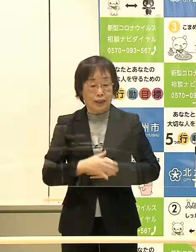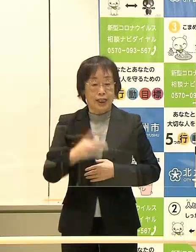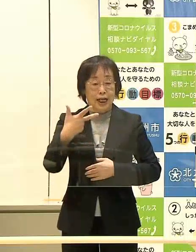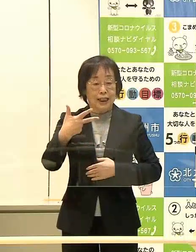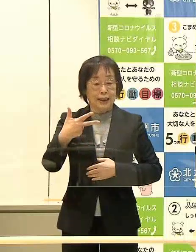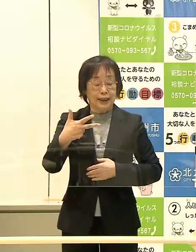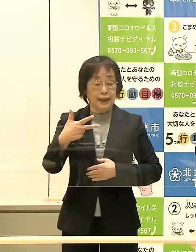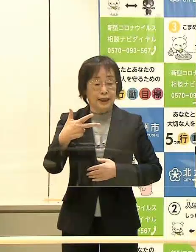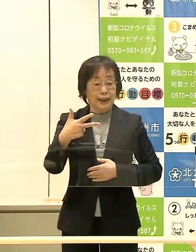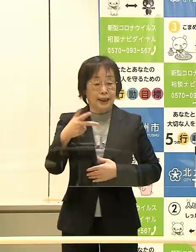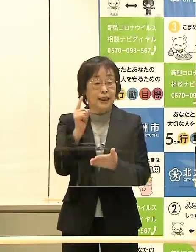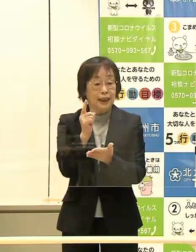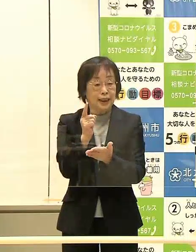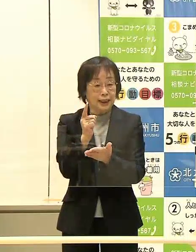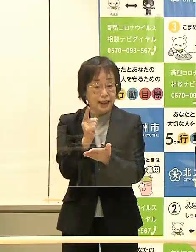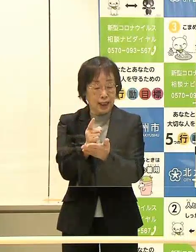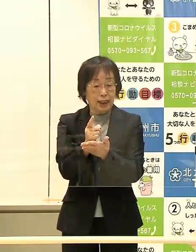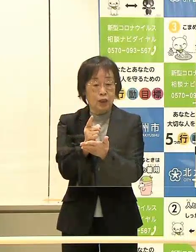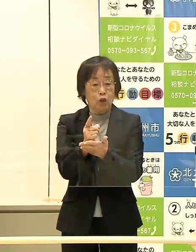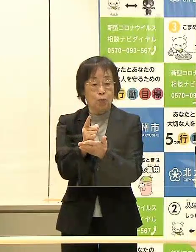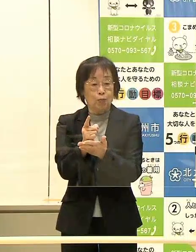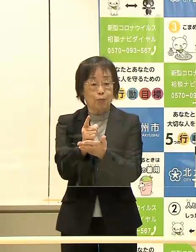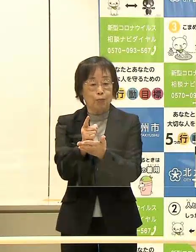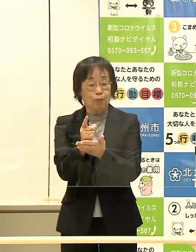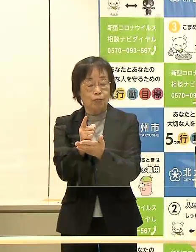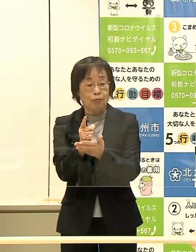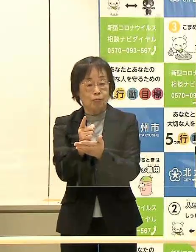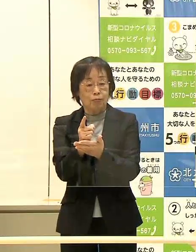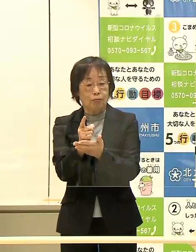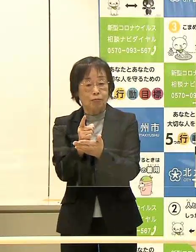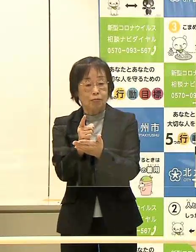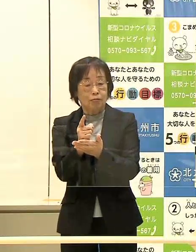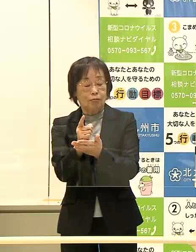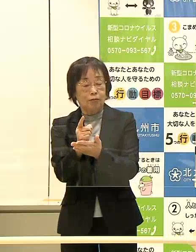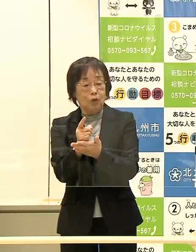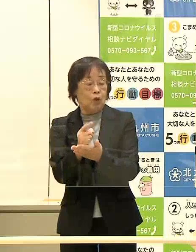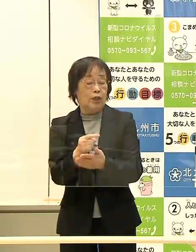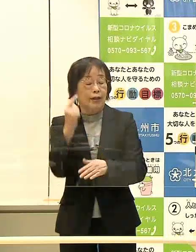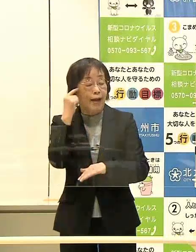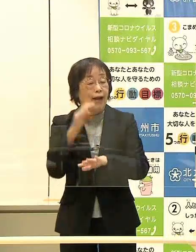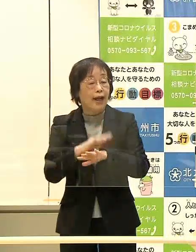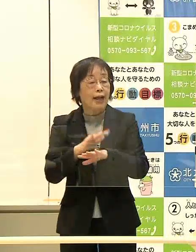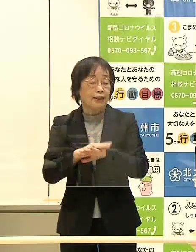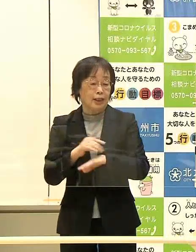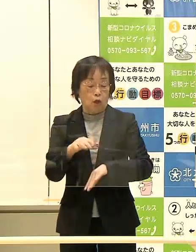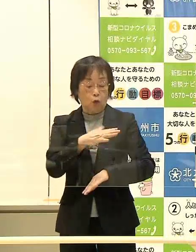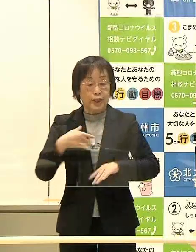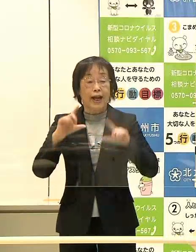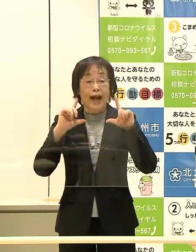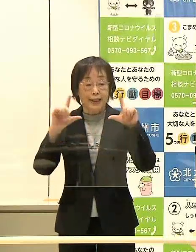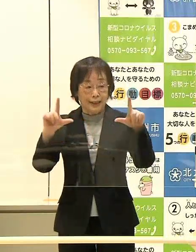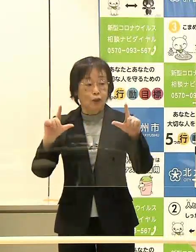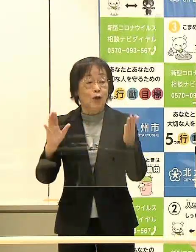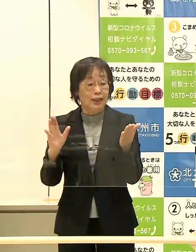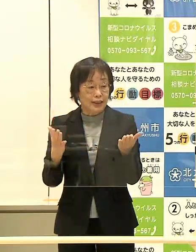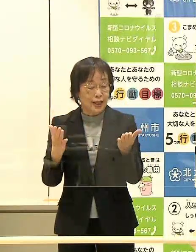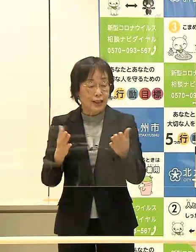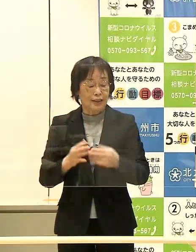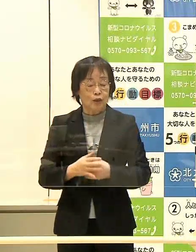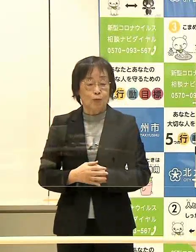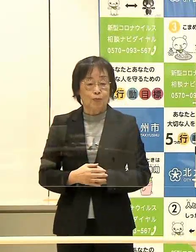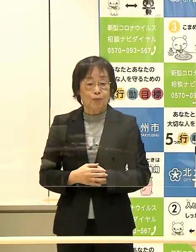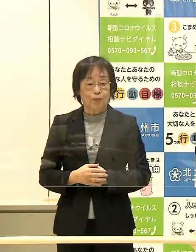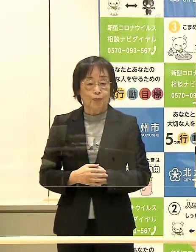状況というのはあの今までこちらからは発信していなかったという状況にありますなんかあの